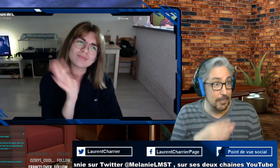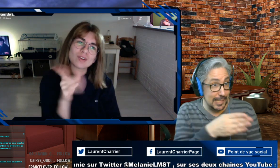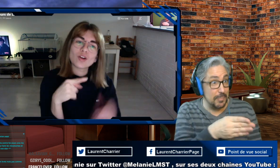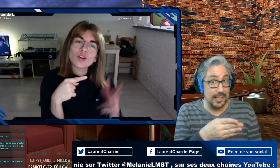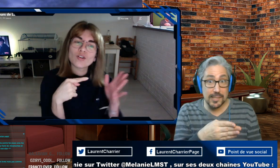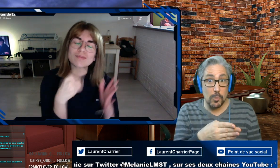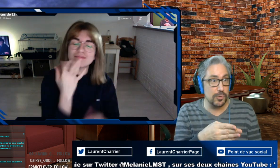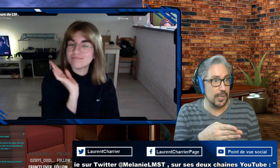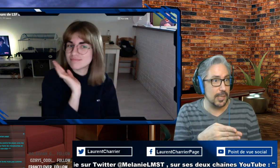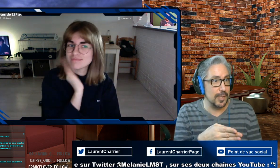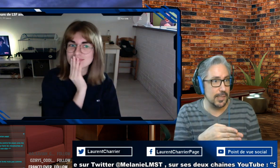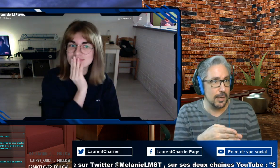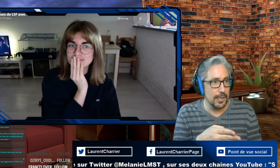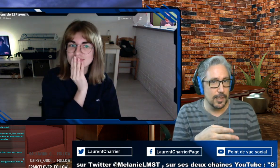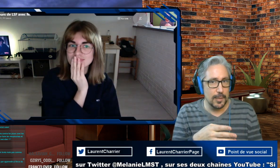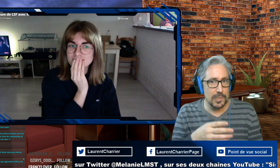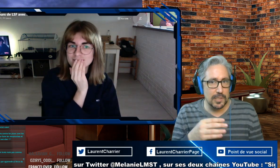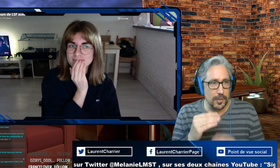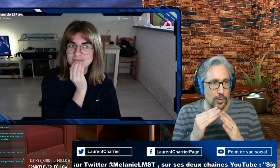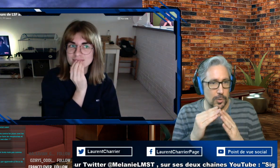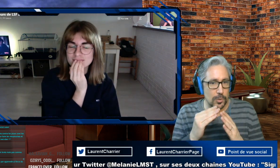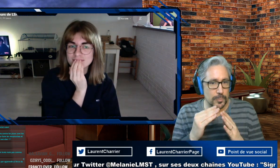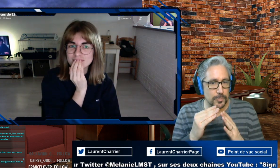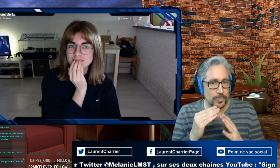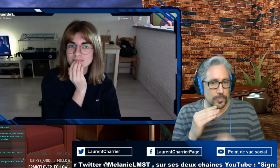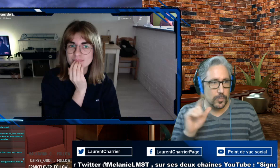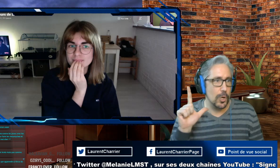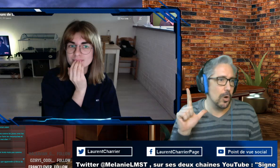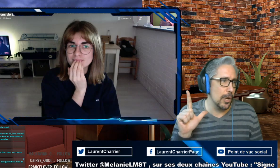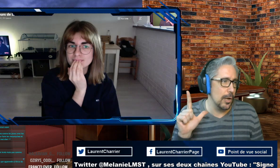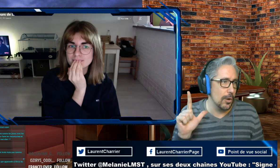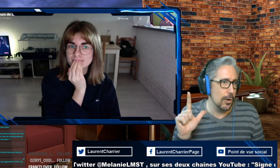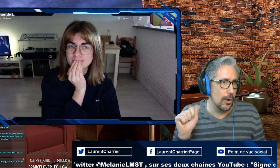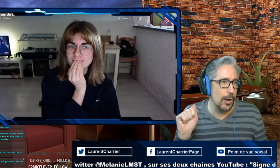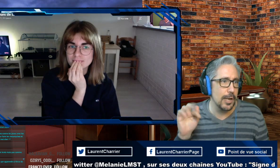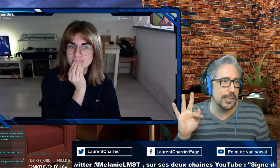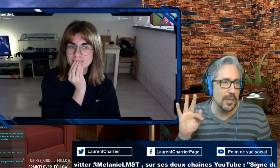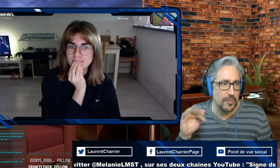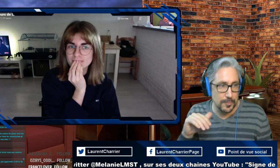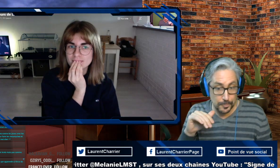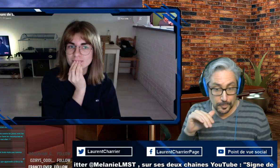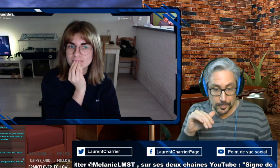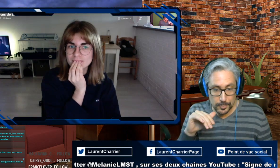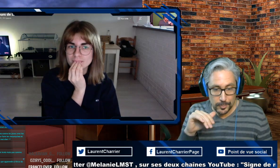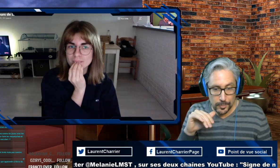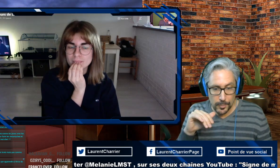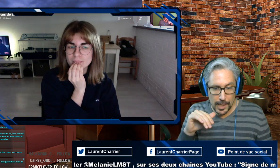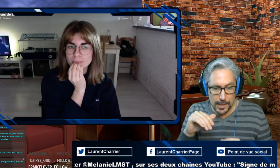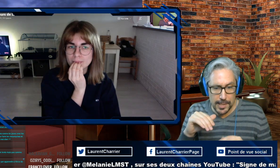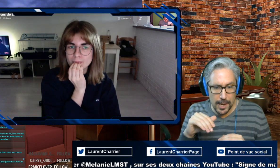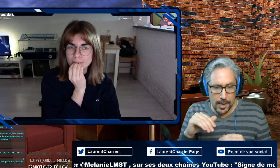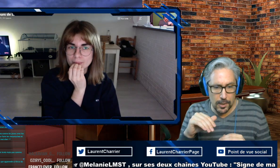Non, mais c'est peut-être ça en plus, hein, c'est peut-être ça. Mais c'est vrai qu'en LSF,